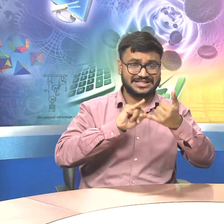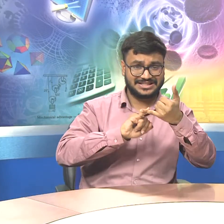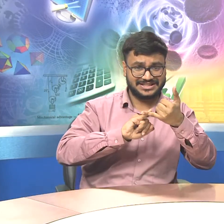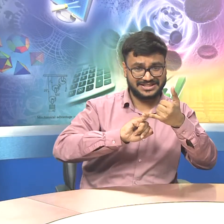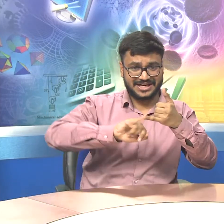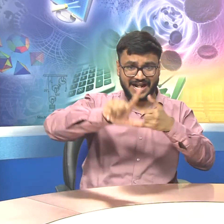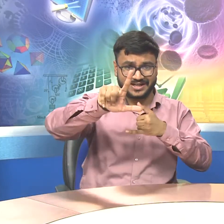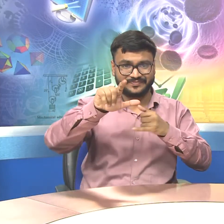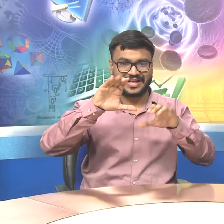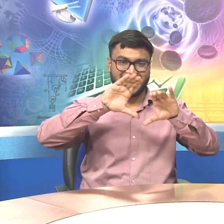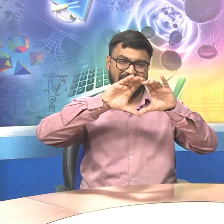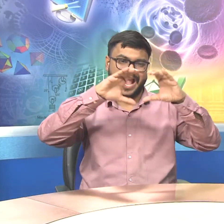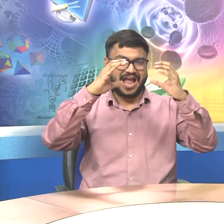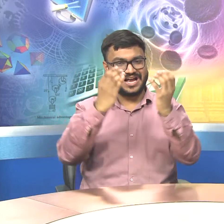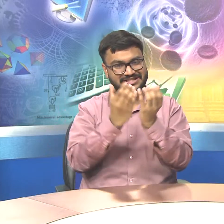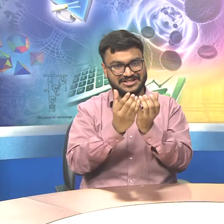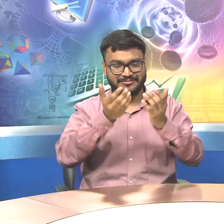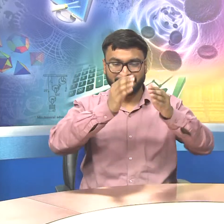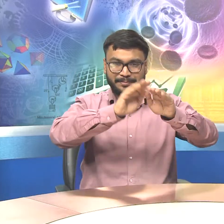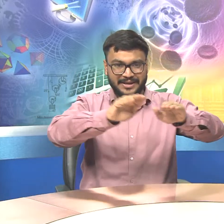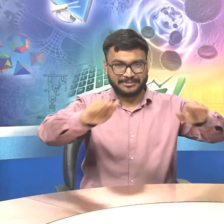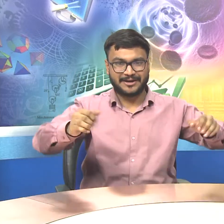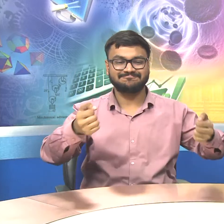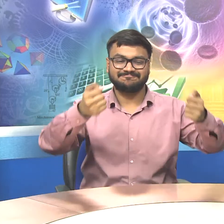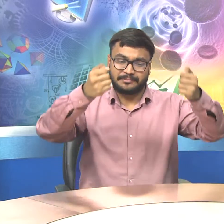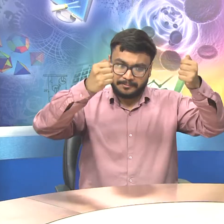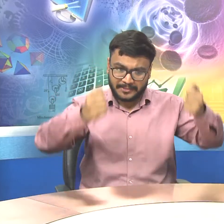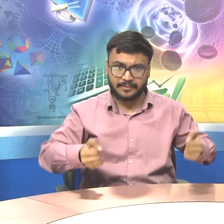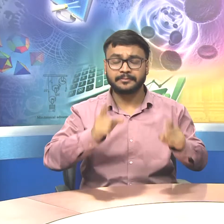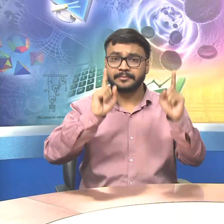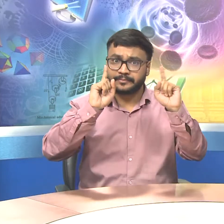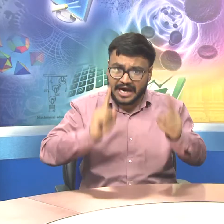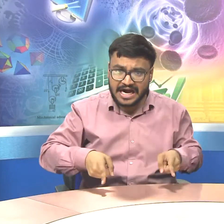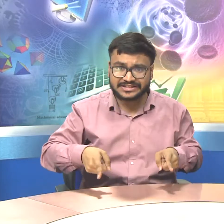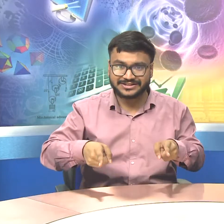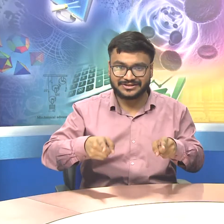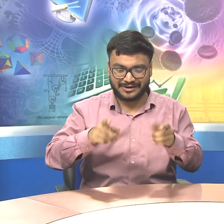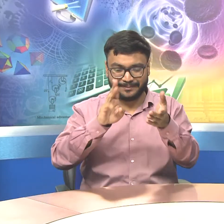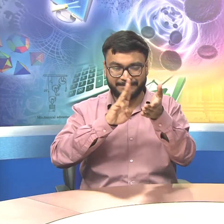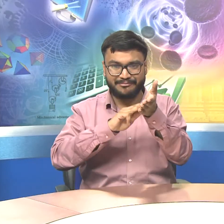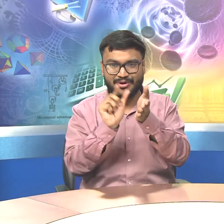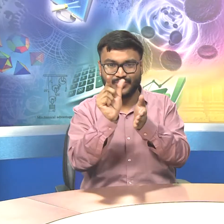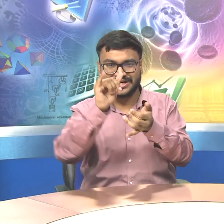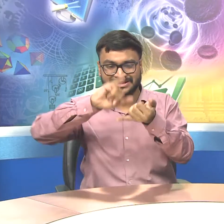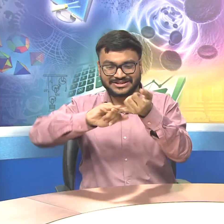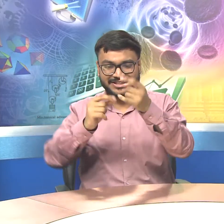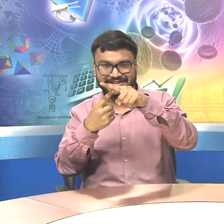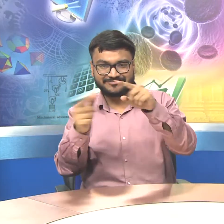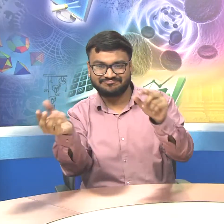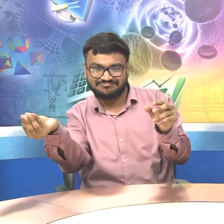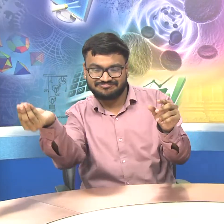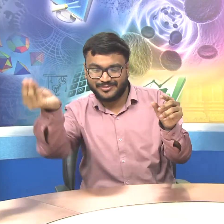any sentence. For example, students must sit in the class.